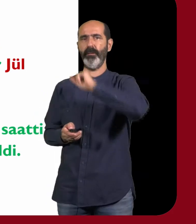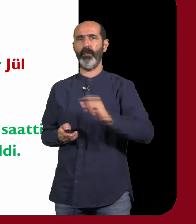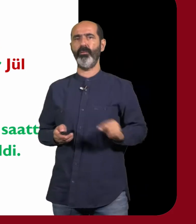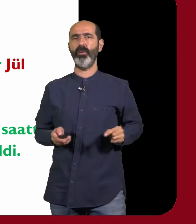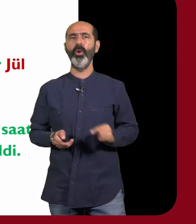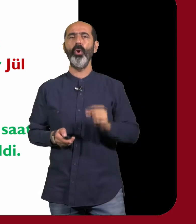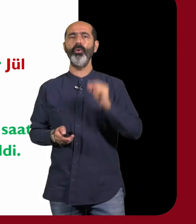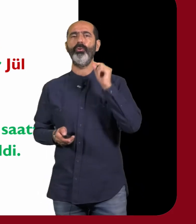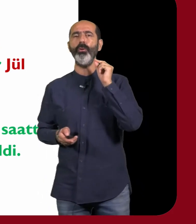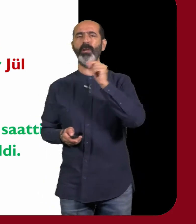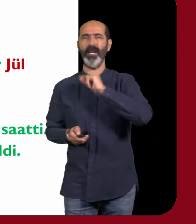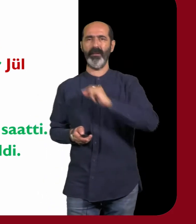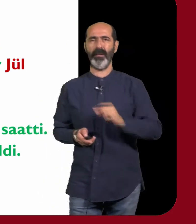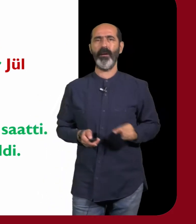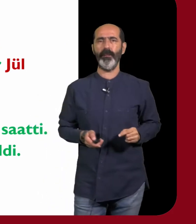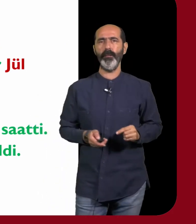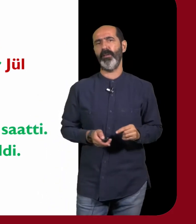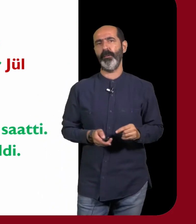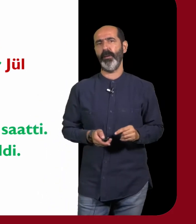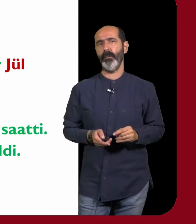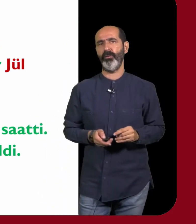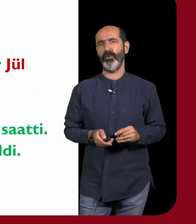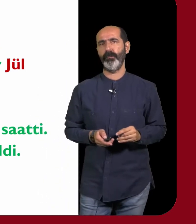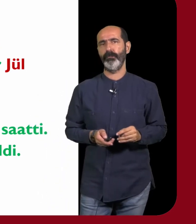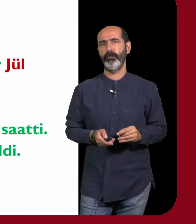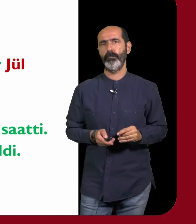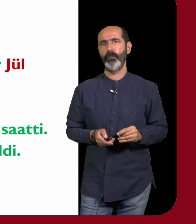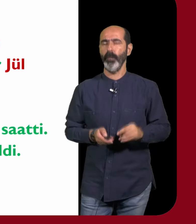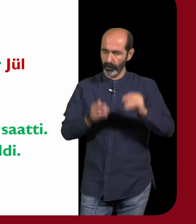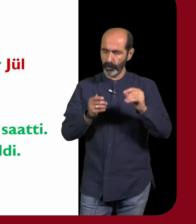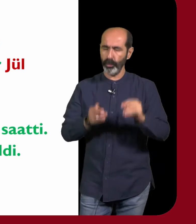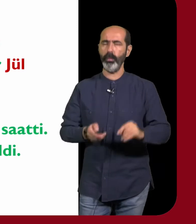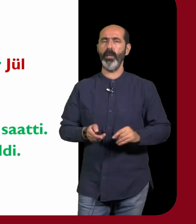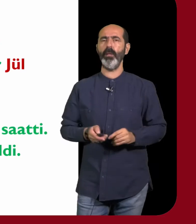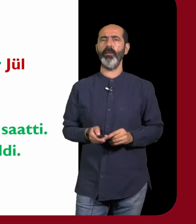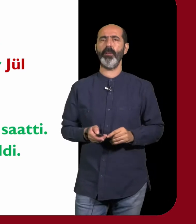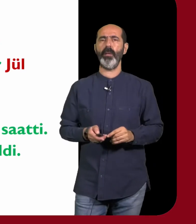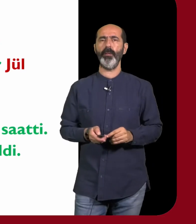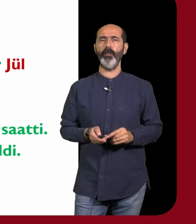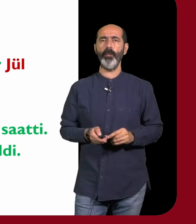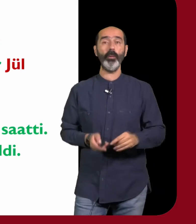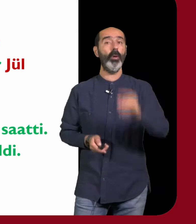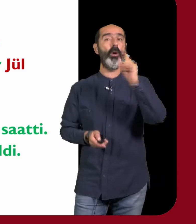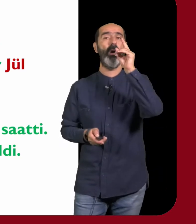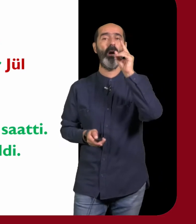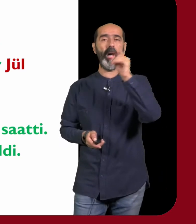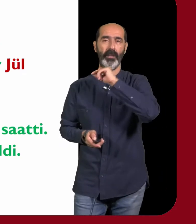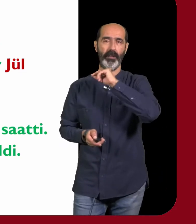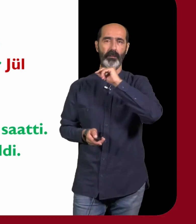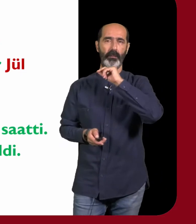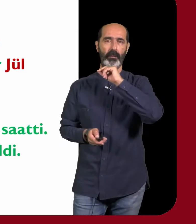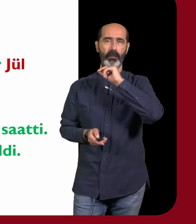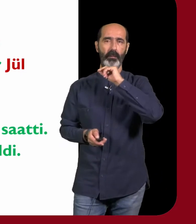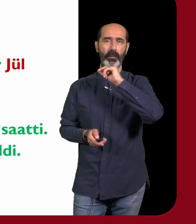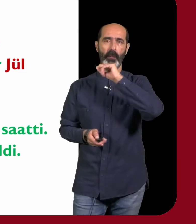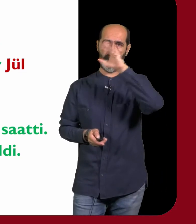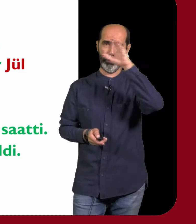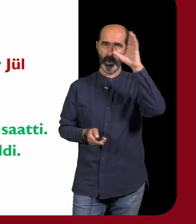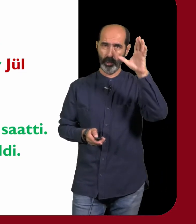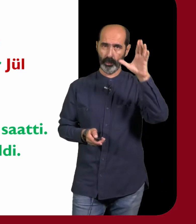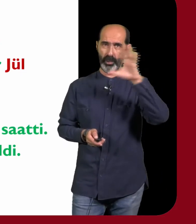kendi ismini vermiştir Jülyen takvimi ismi verilmiştir ve bugün kullanılan takvim bu mudur Hayır